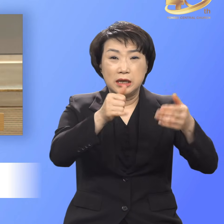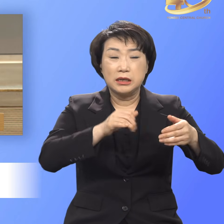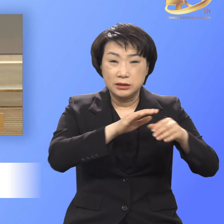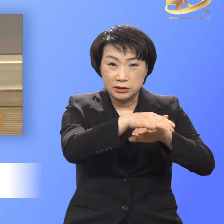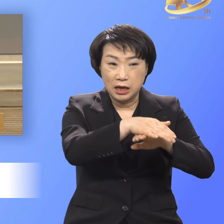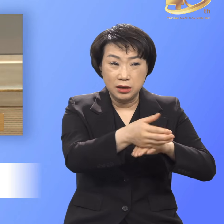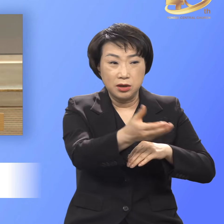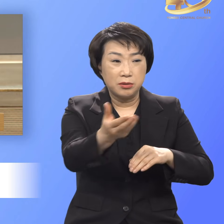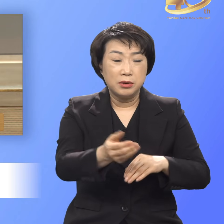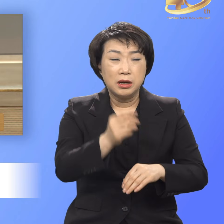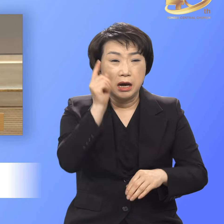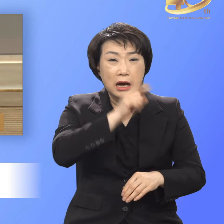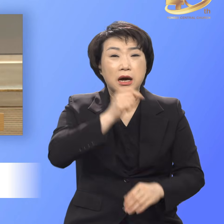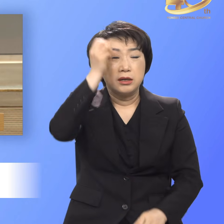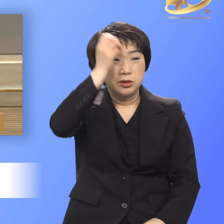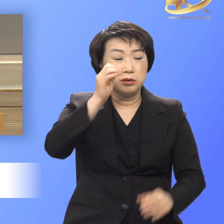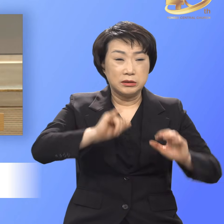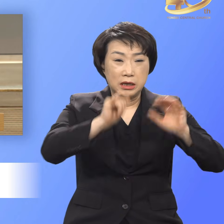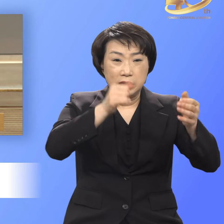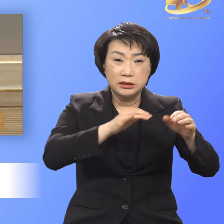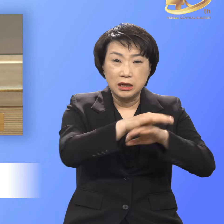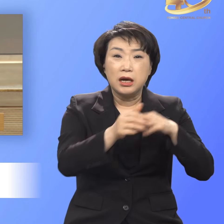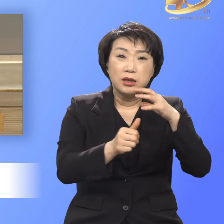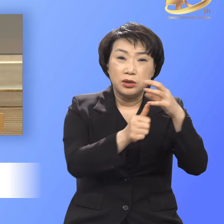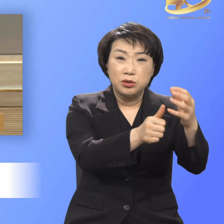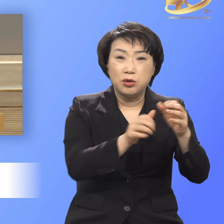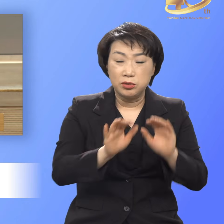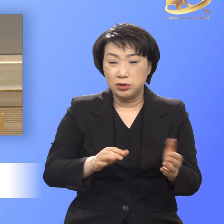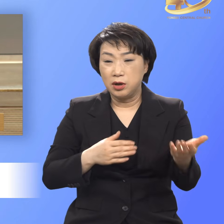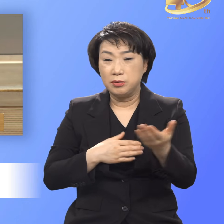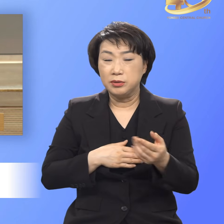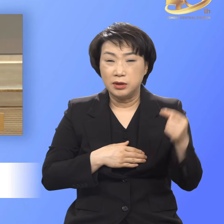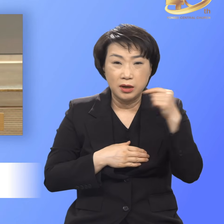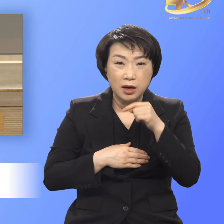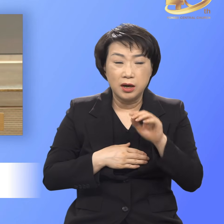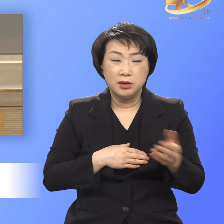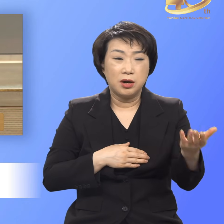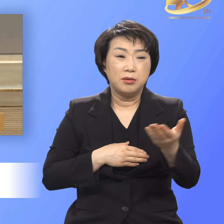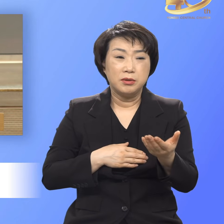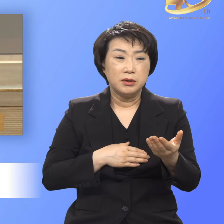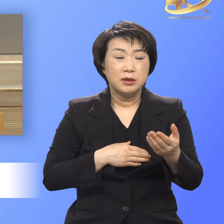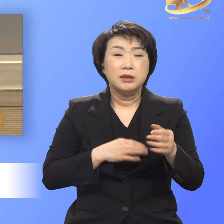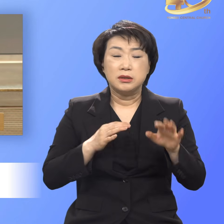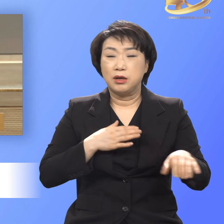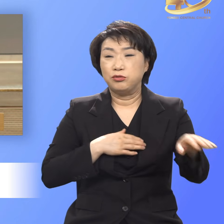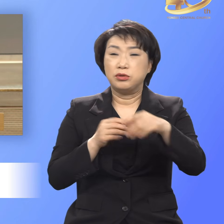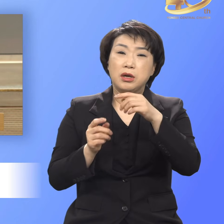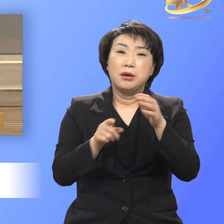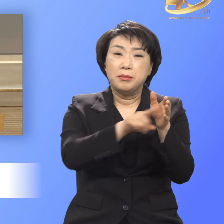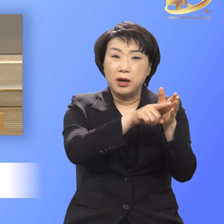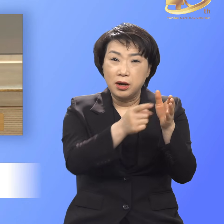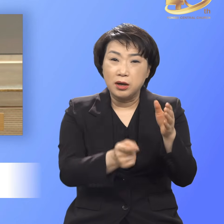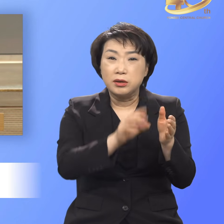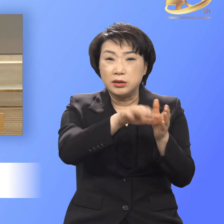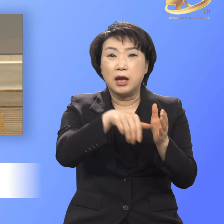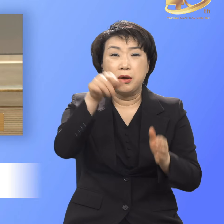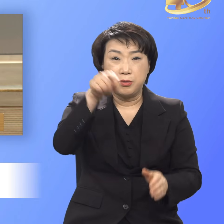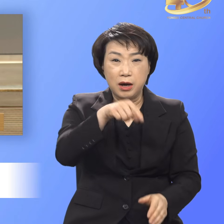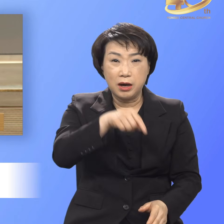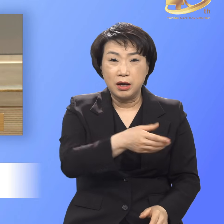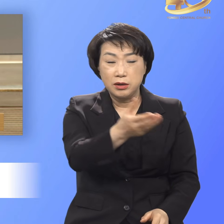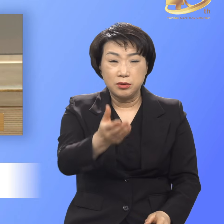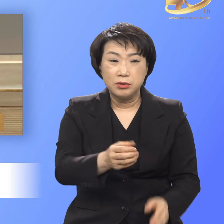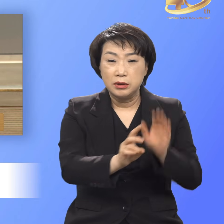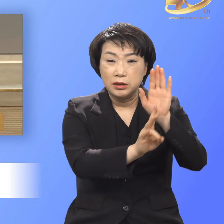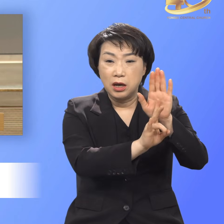풍속이 악한 영이 세상 풍속을 이용해서 악착같이 미를 타락시키는 때가 온다. 우리